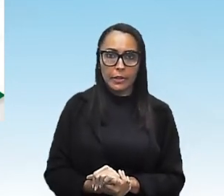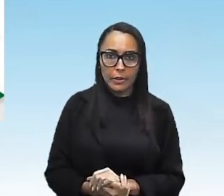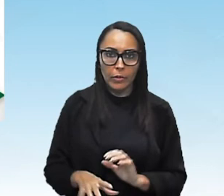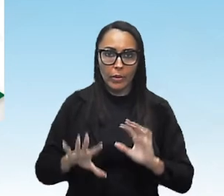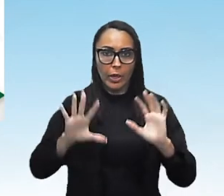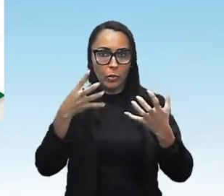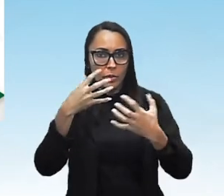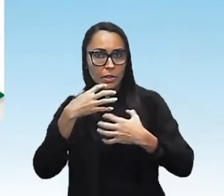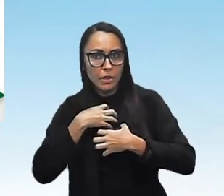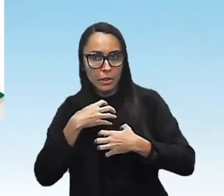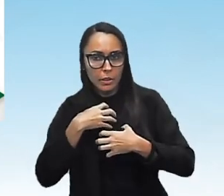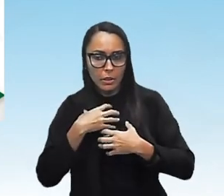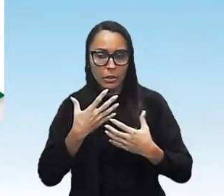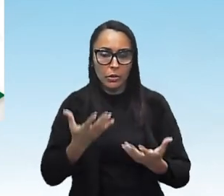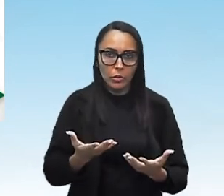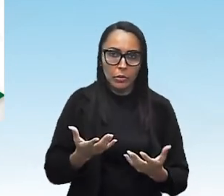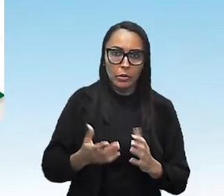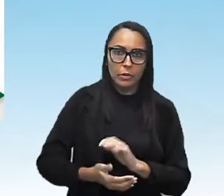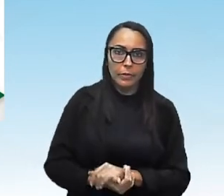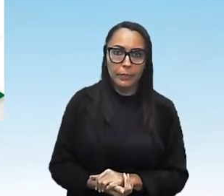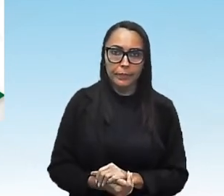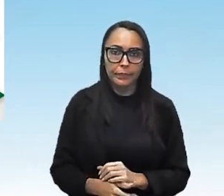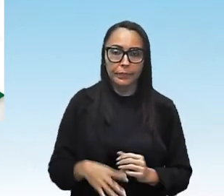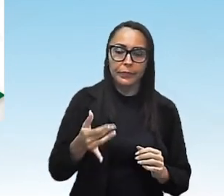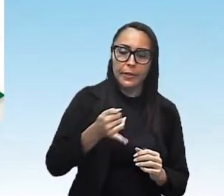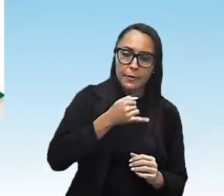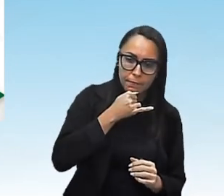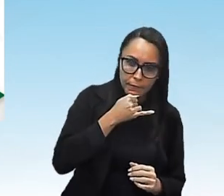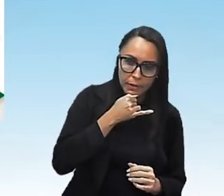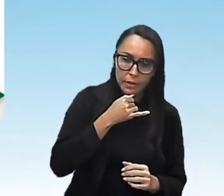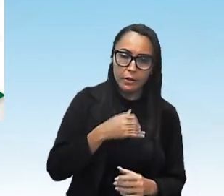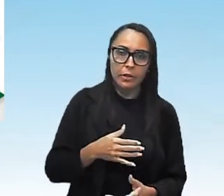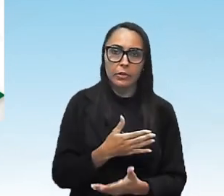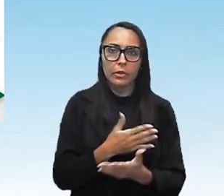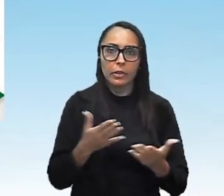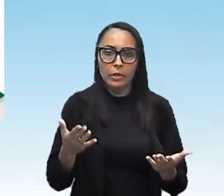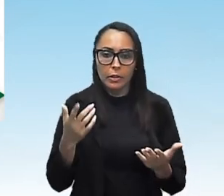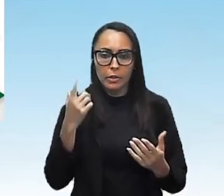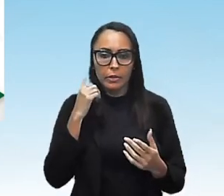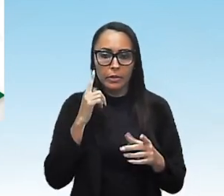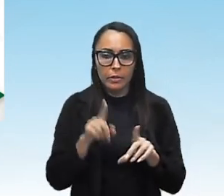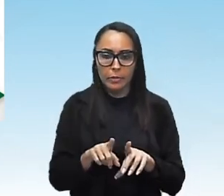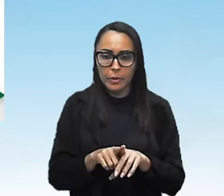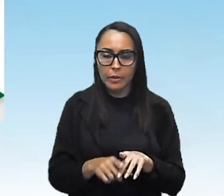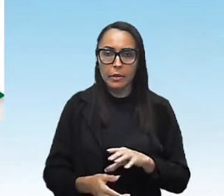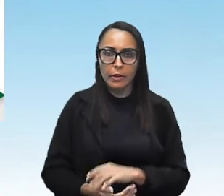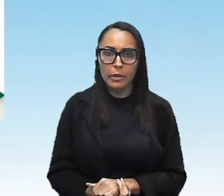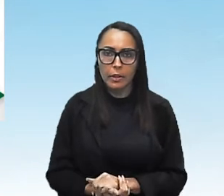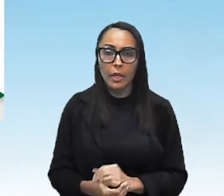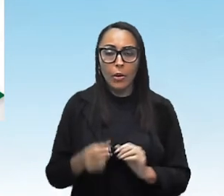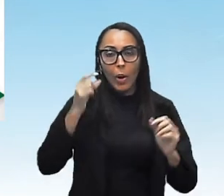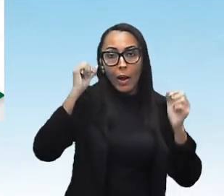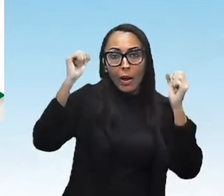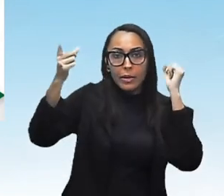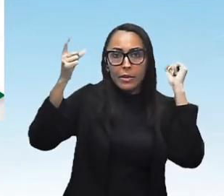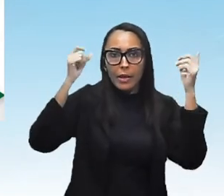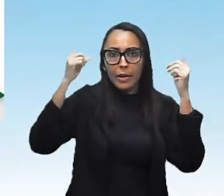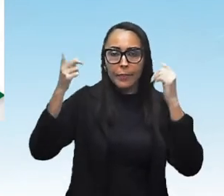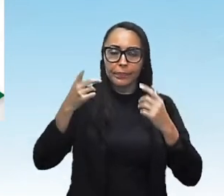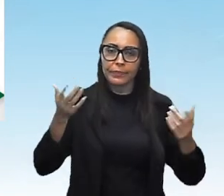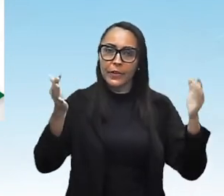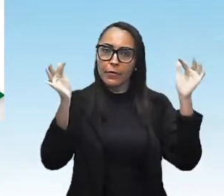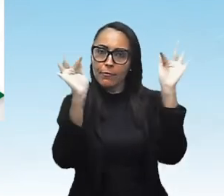Olha, infeliz. Temos o feliz, que é a raiz, e o in, o prefixo, é uma ideia.